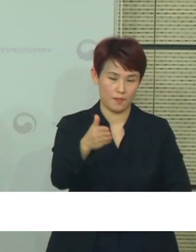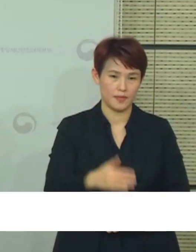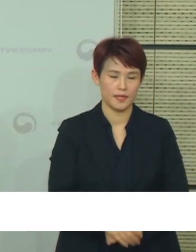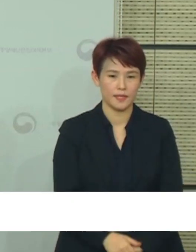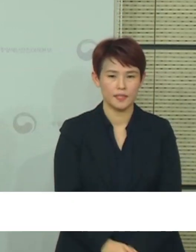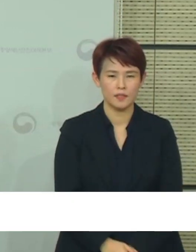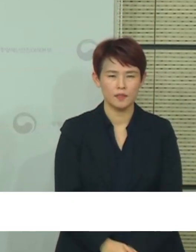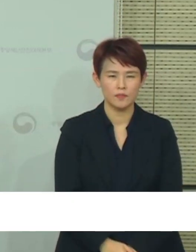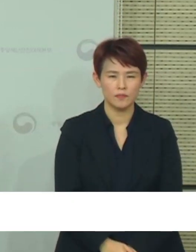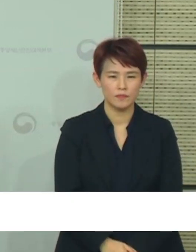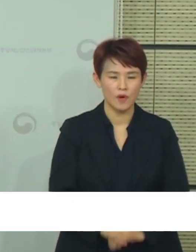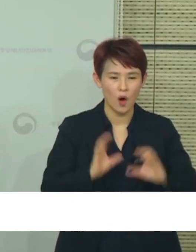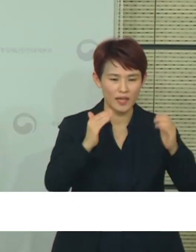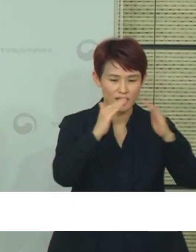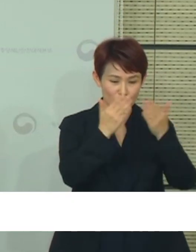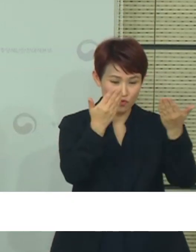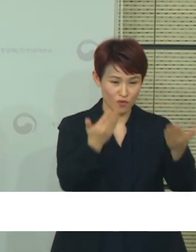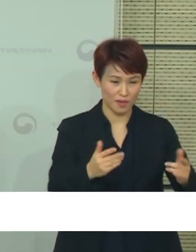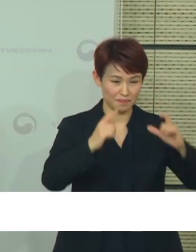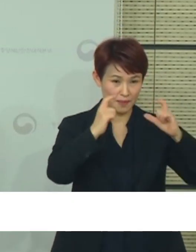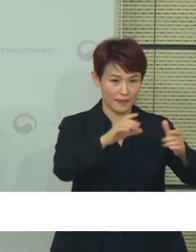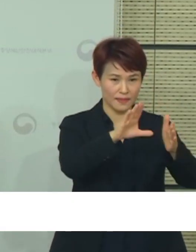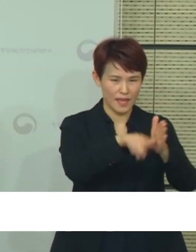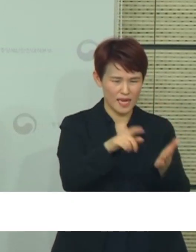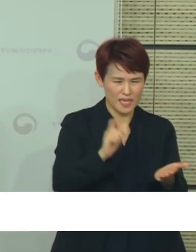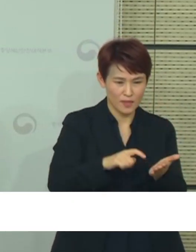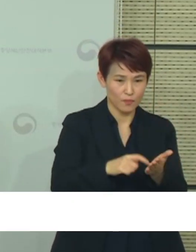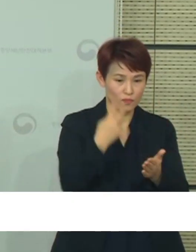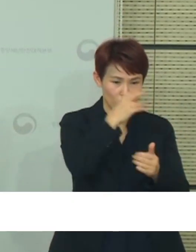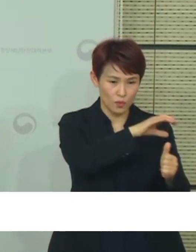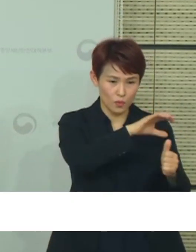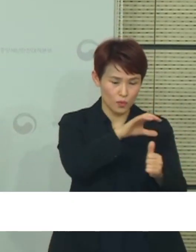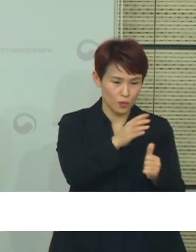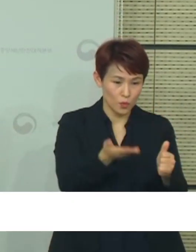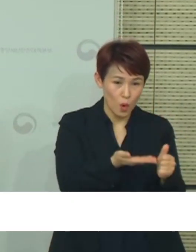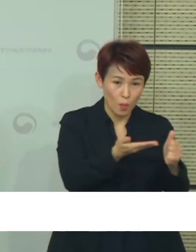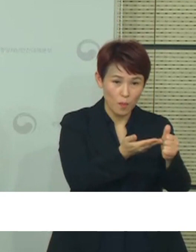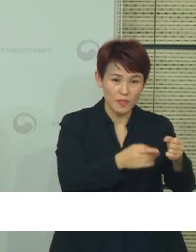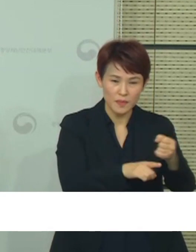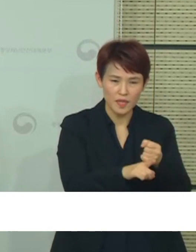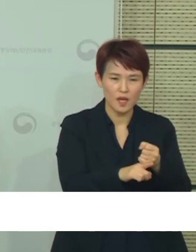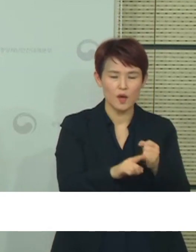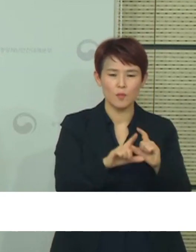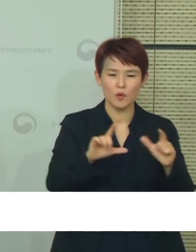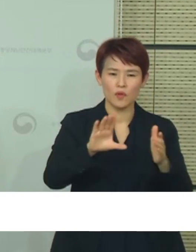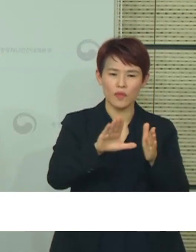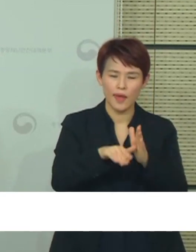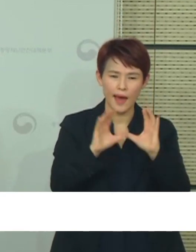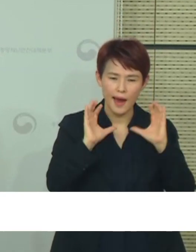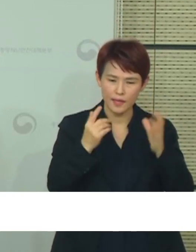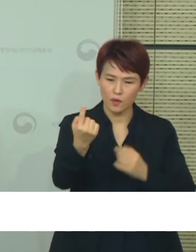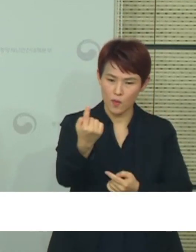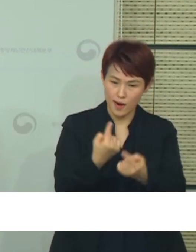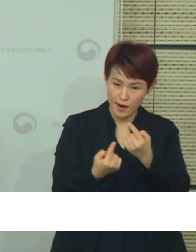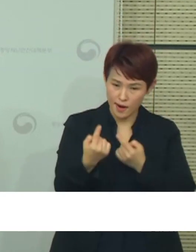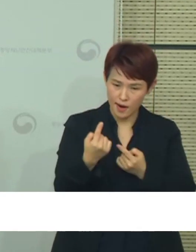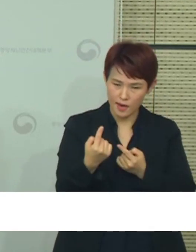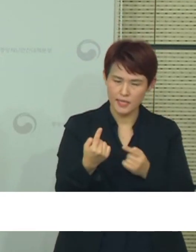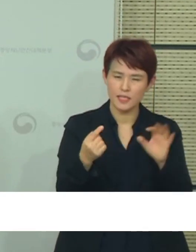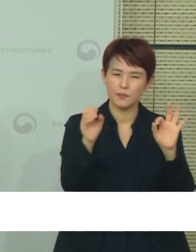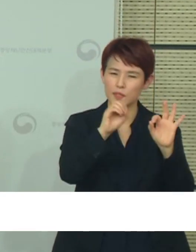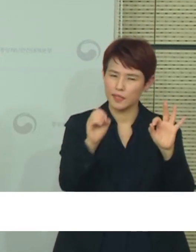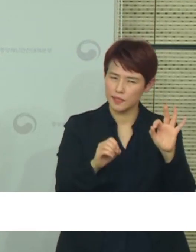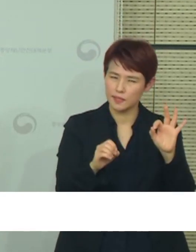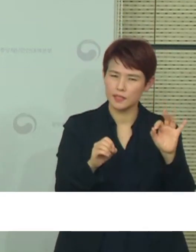그 휴원 조치가 내려졌을 때의 긴급 돌봄은 평상시 재혼 아동의 한 10%에서